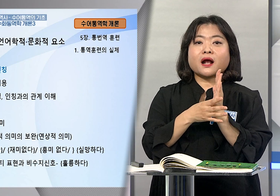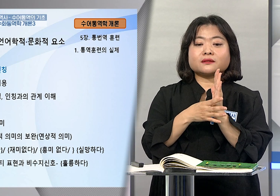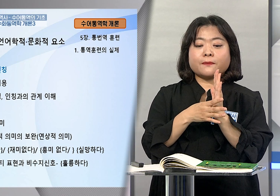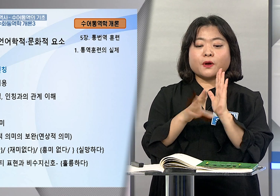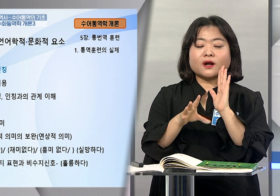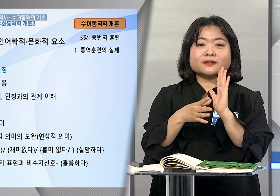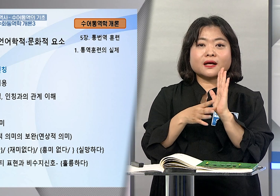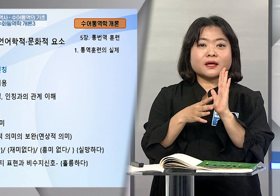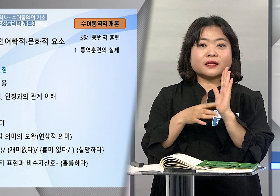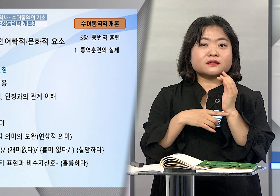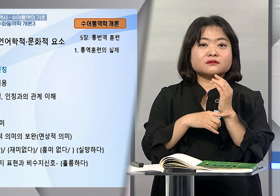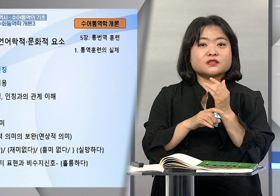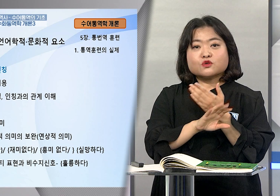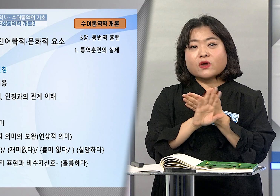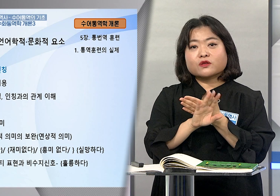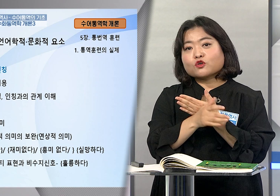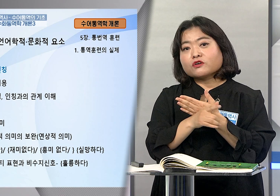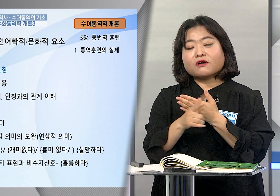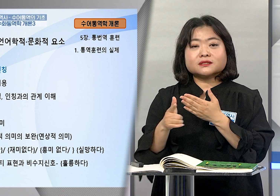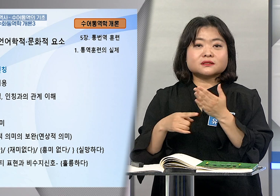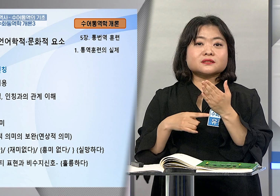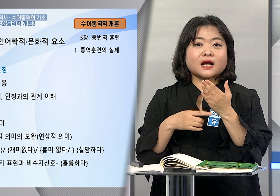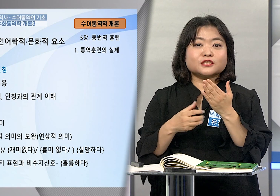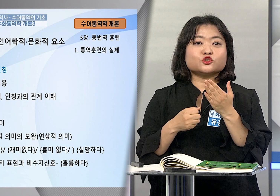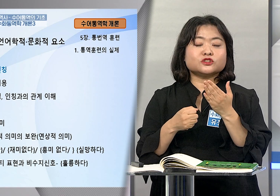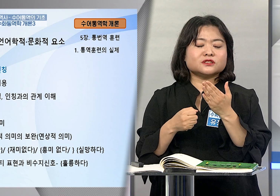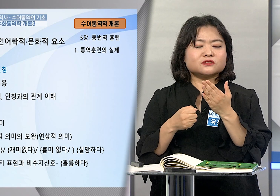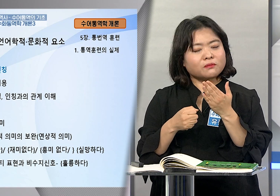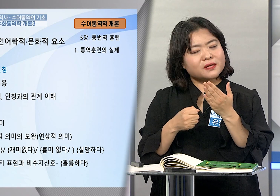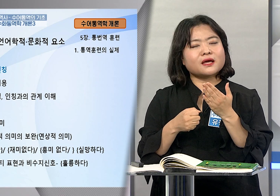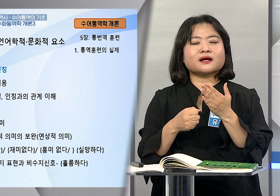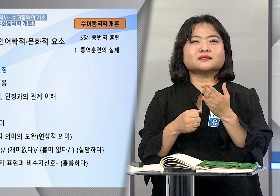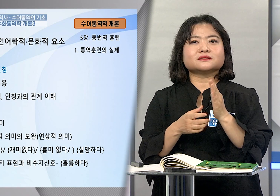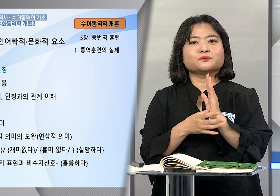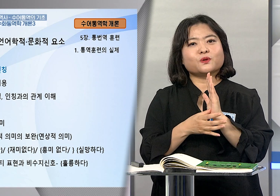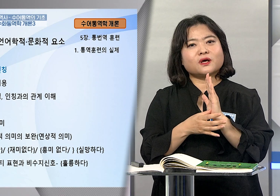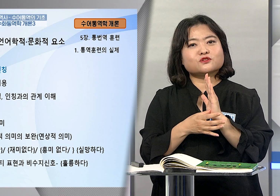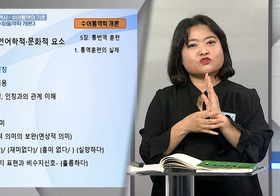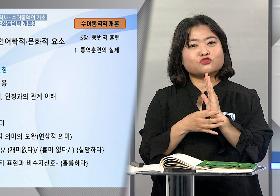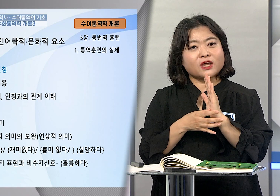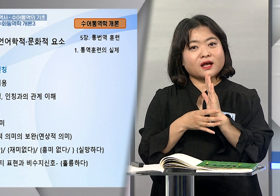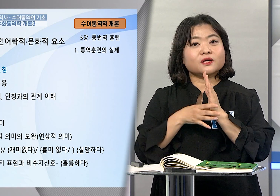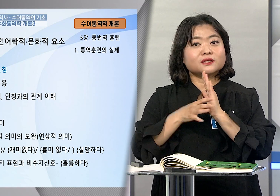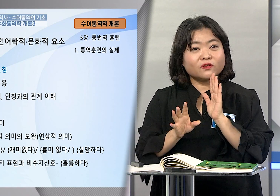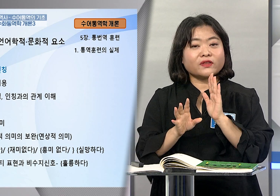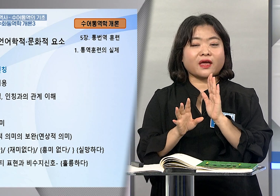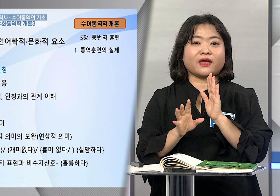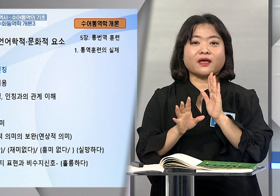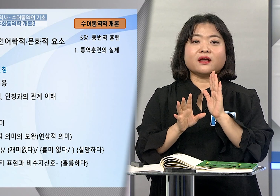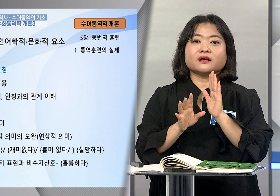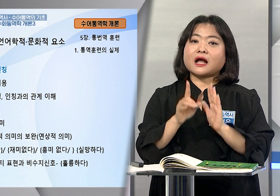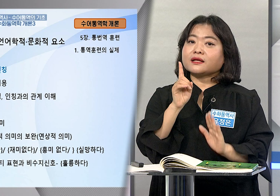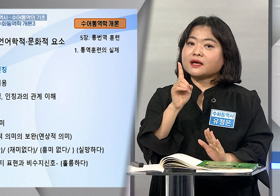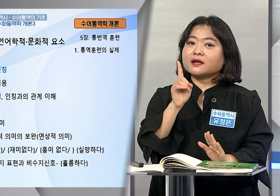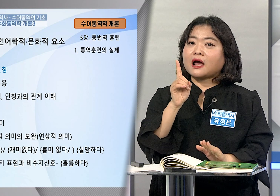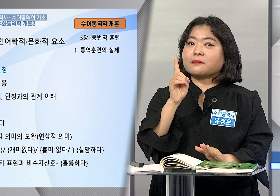괴팍하다, 별나다의 뜻 이외에도 여러 가지 뜻을 가질 수 있는 정말 다양한 뜻을 표현하는 수화 중에 하나가 이건데, 그러니까 하나의